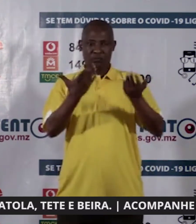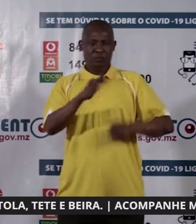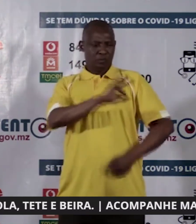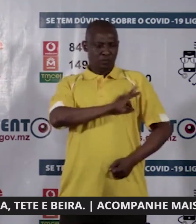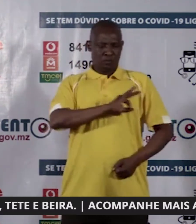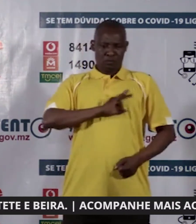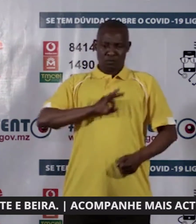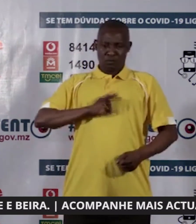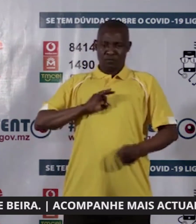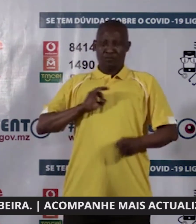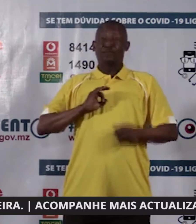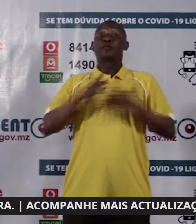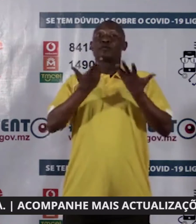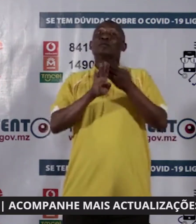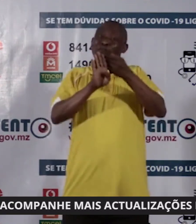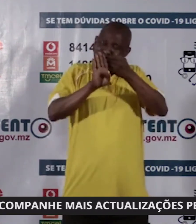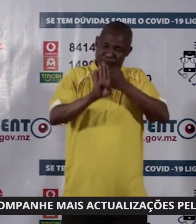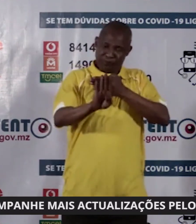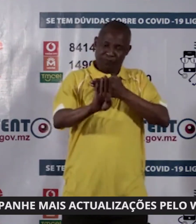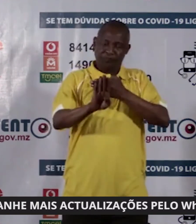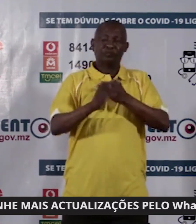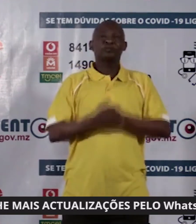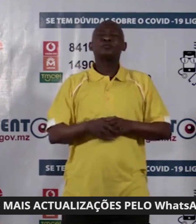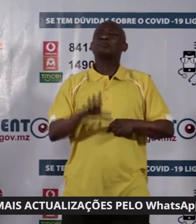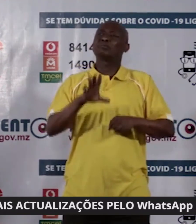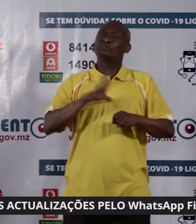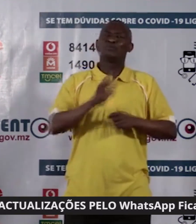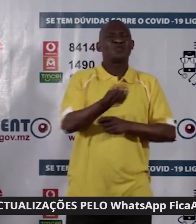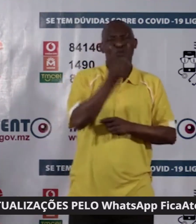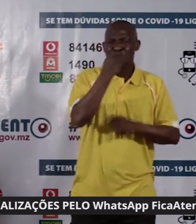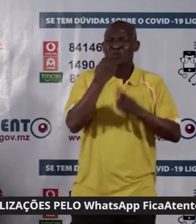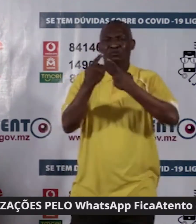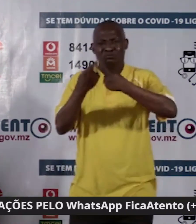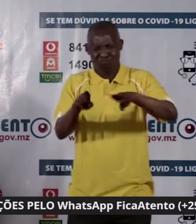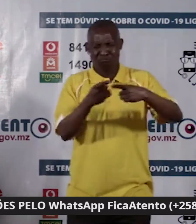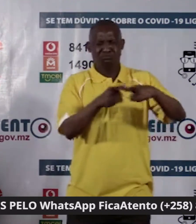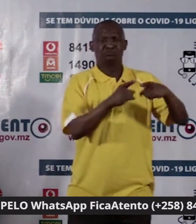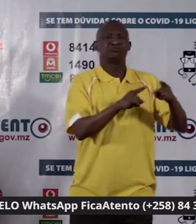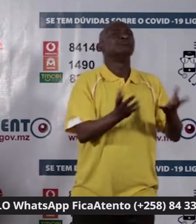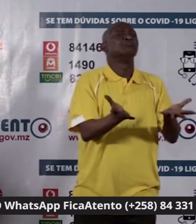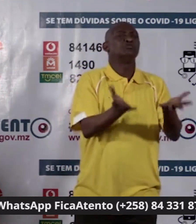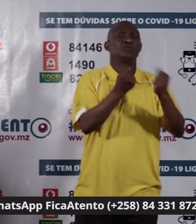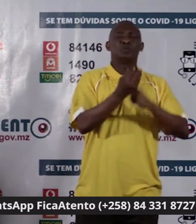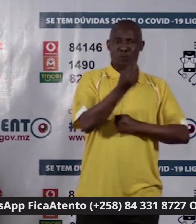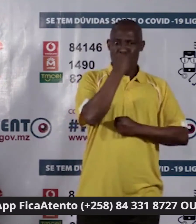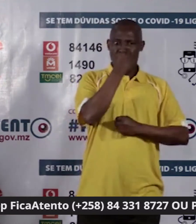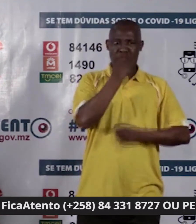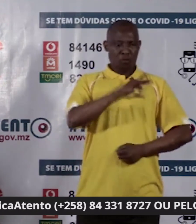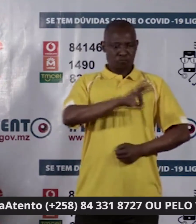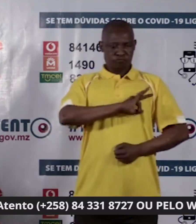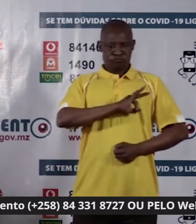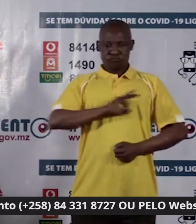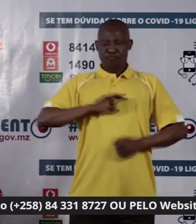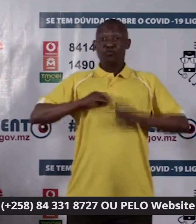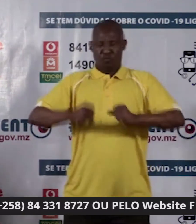a Covid-19. Existem vários alimentos que podemos consumir nesta época para aumentar a imunidade do